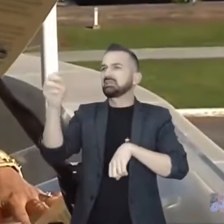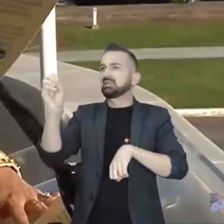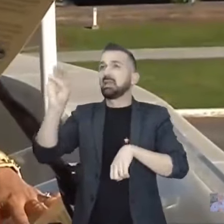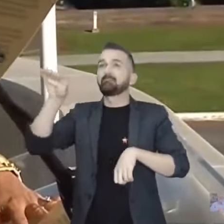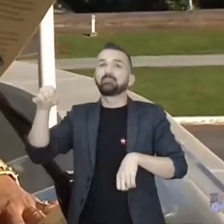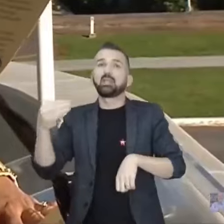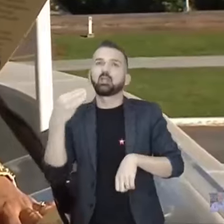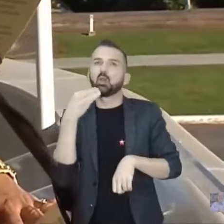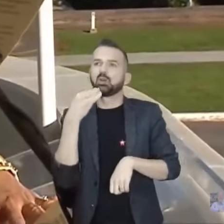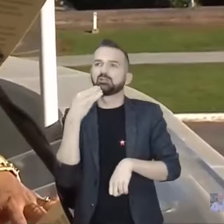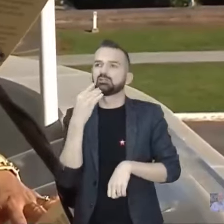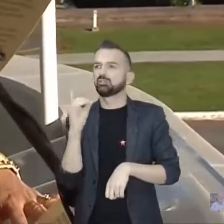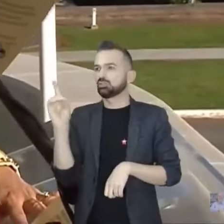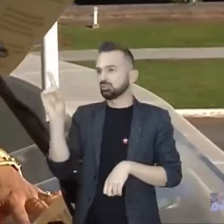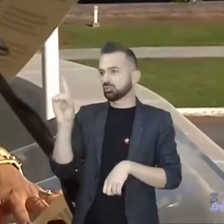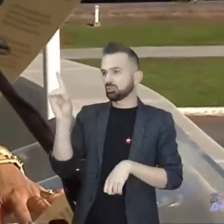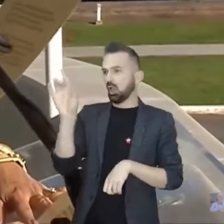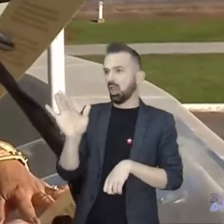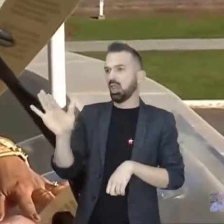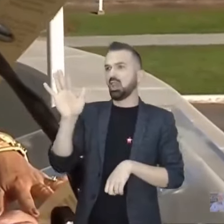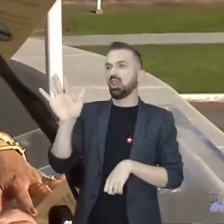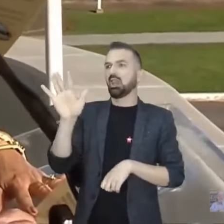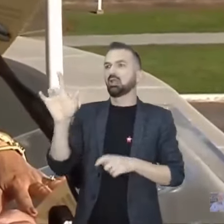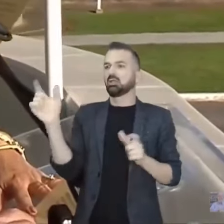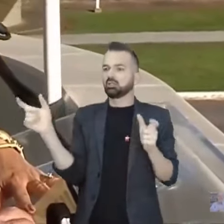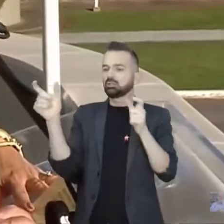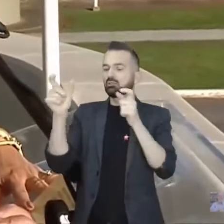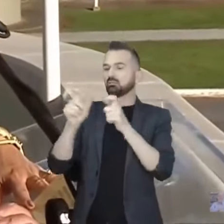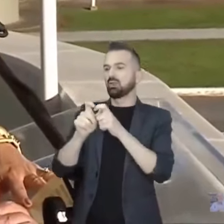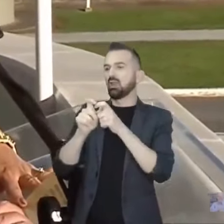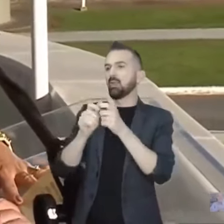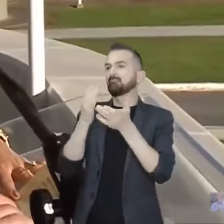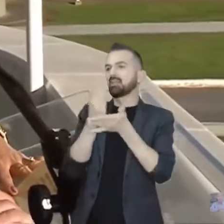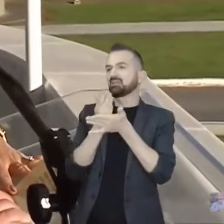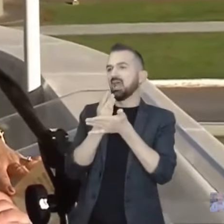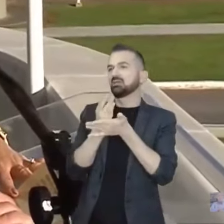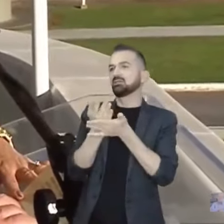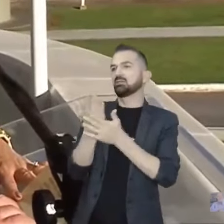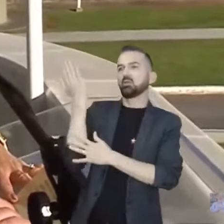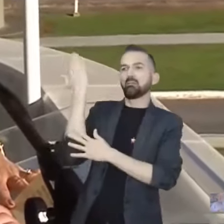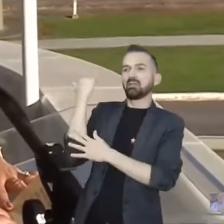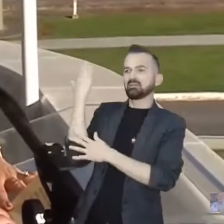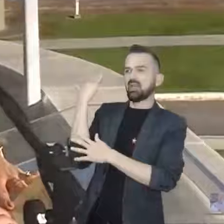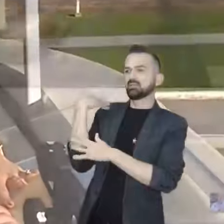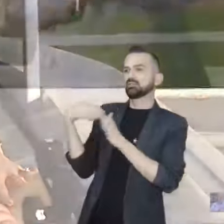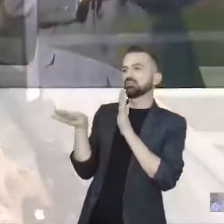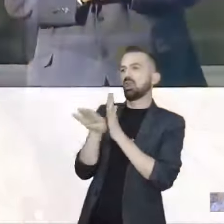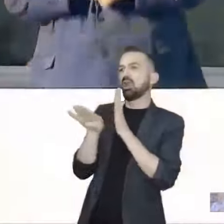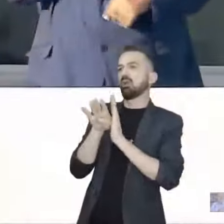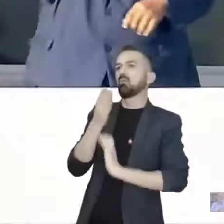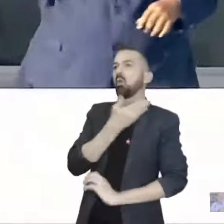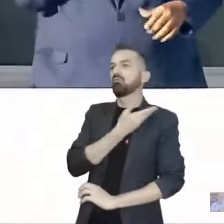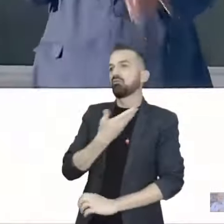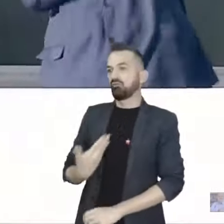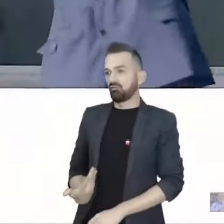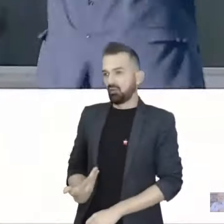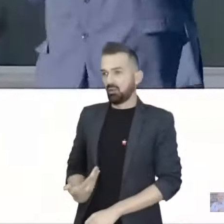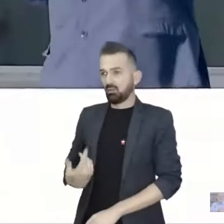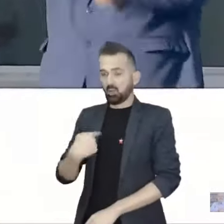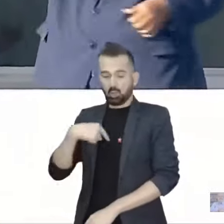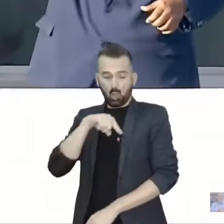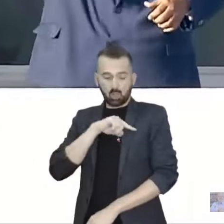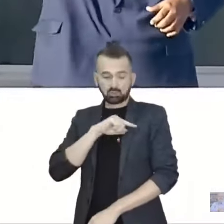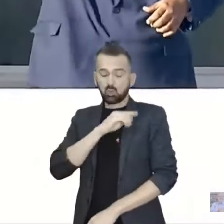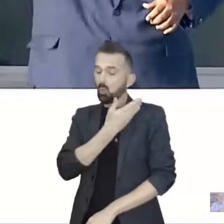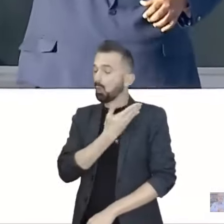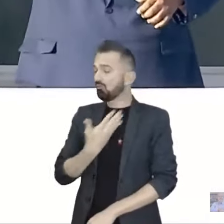a dívida interna a quase metade do que era quando chegamos no governo. Nos nossos governos, nunca